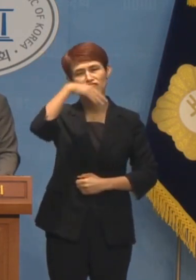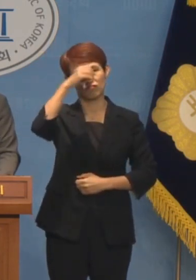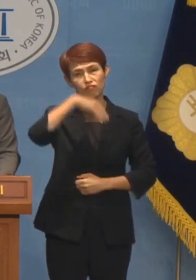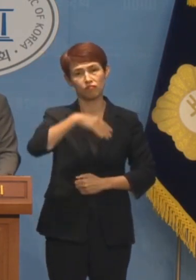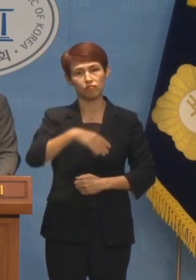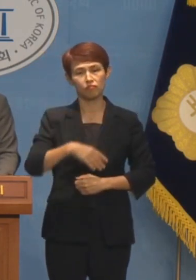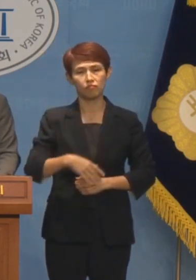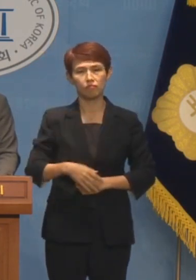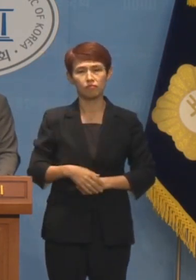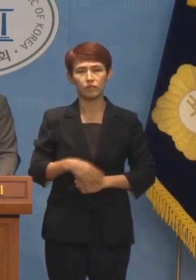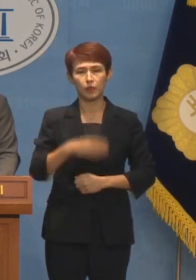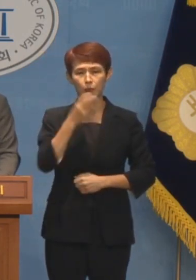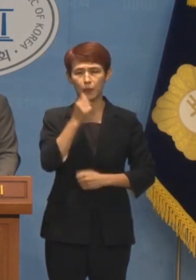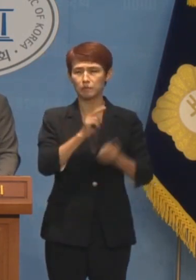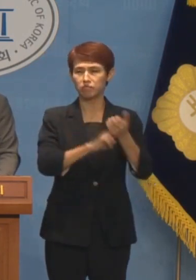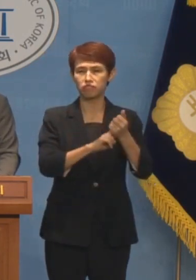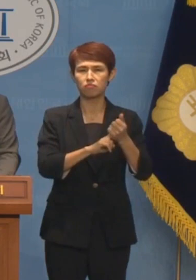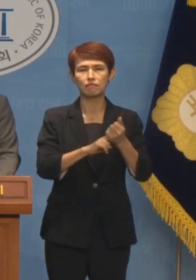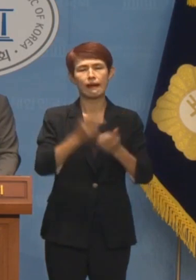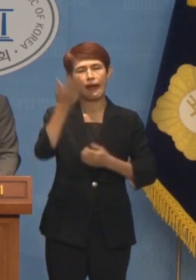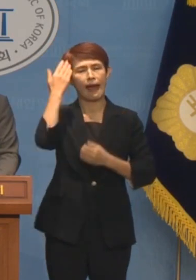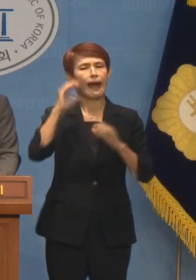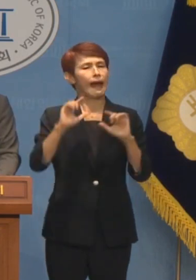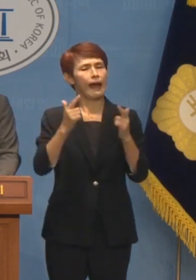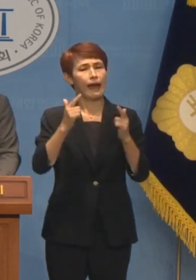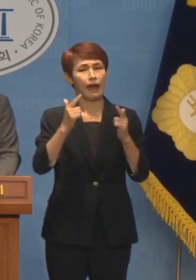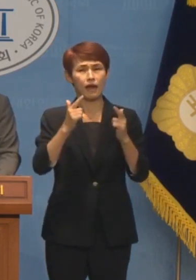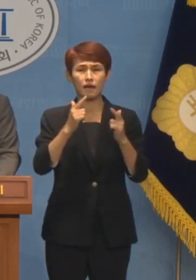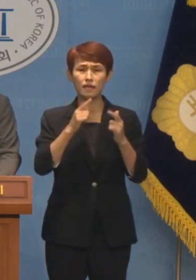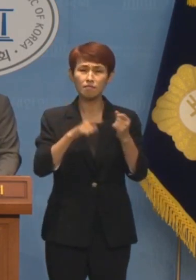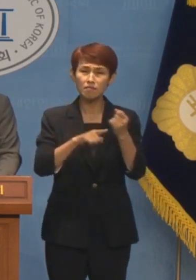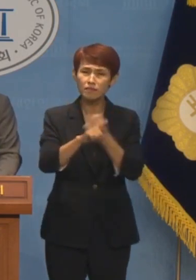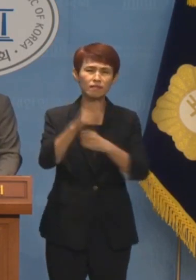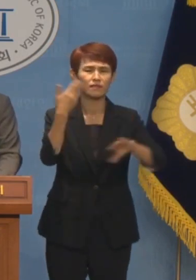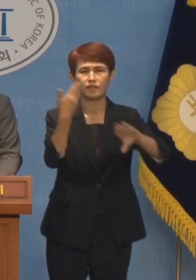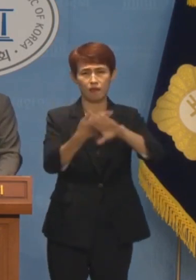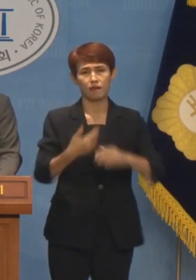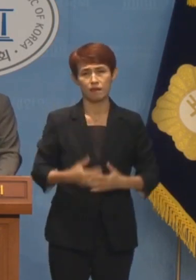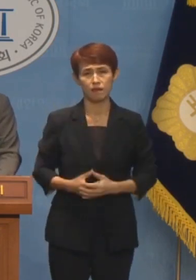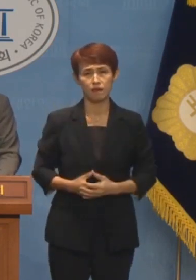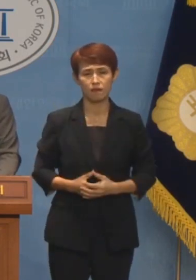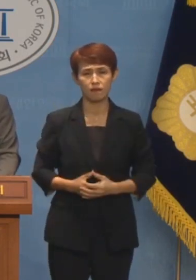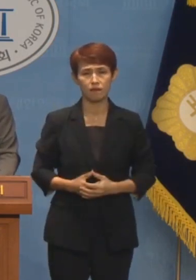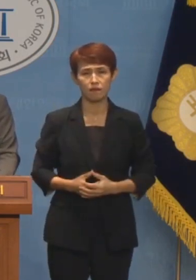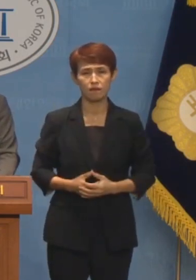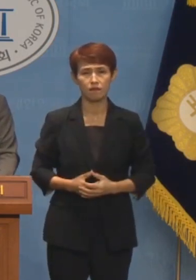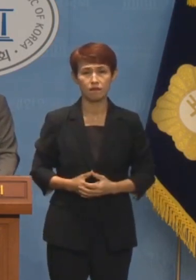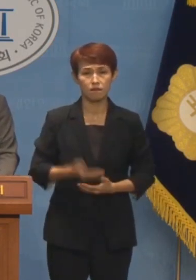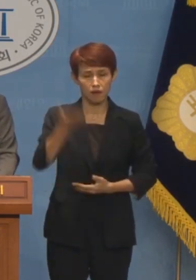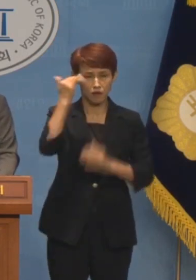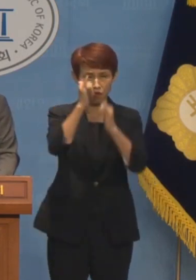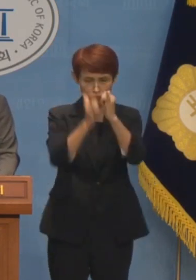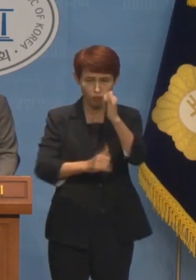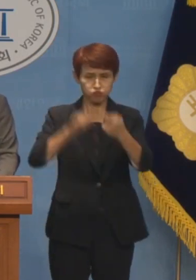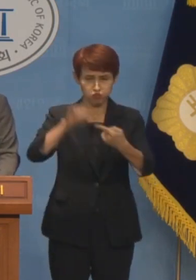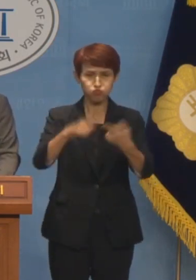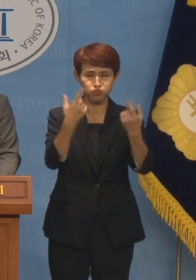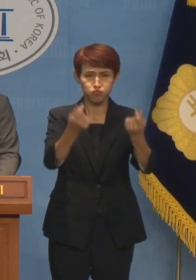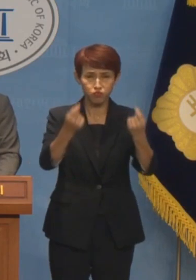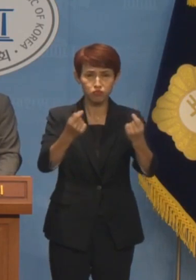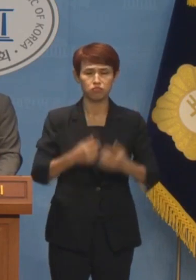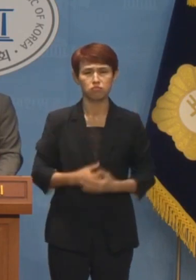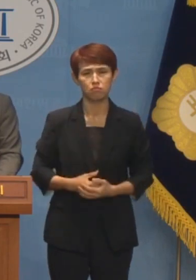미화함으로써 나아가게 되는 것이 아니라는 것은 대한민국 국민 누구나 잘 아는 사실일